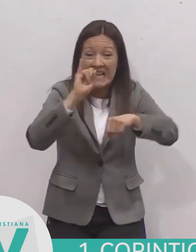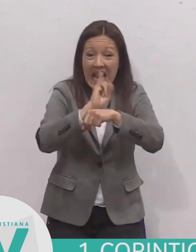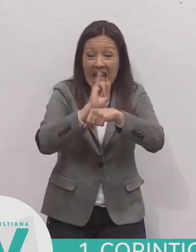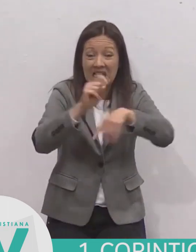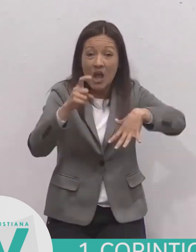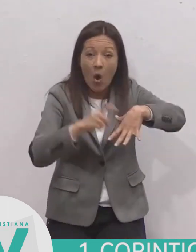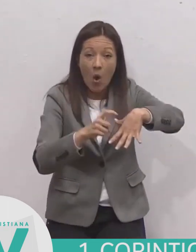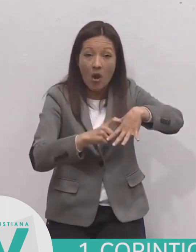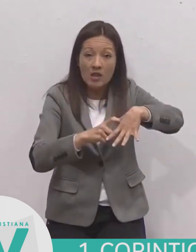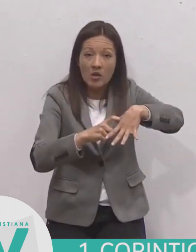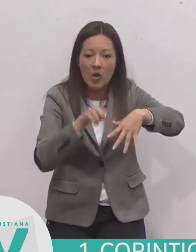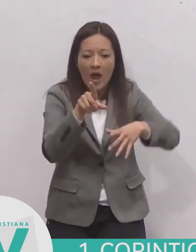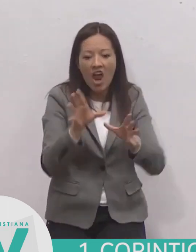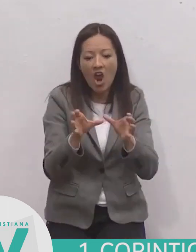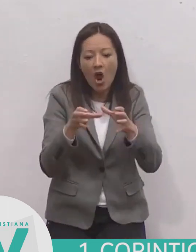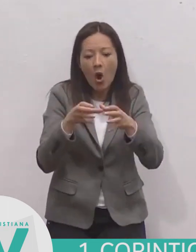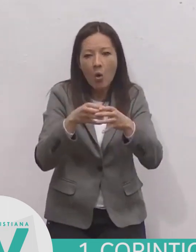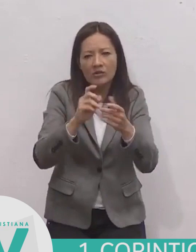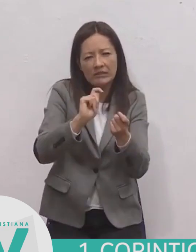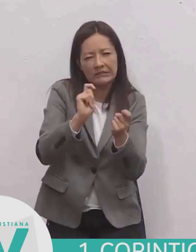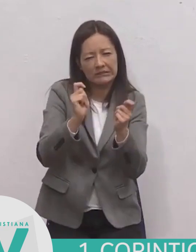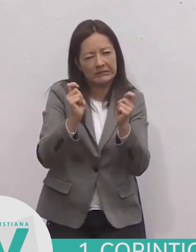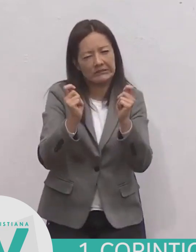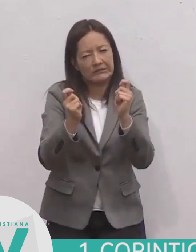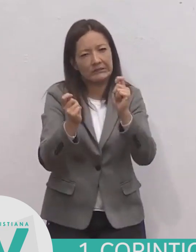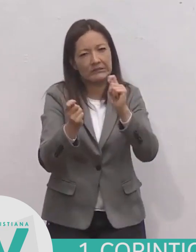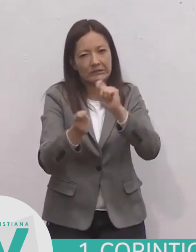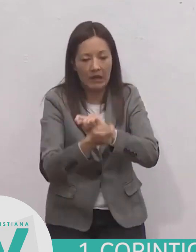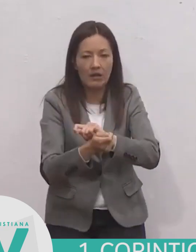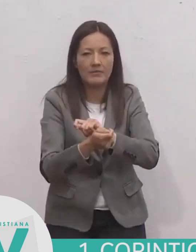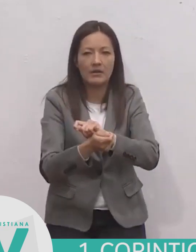convirtiendo el culto, la reunión, la asamblea.